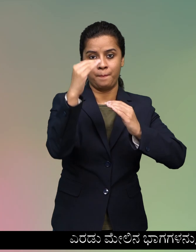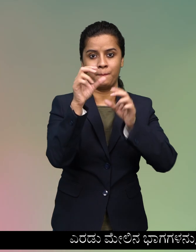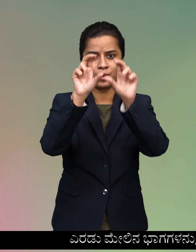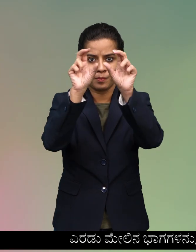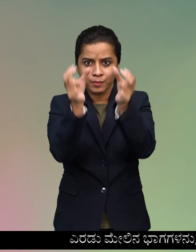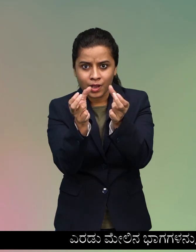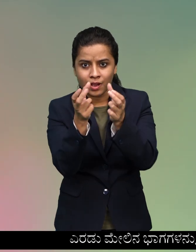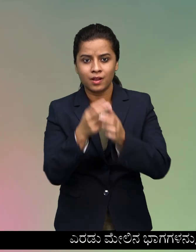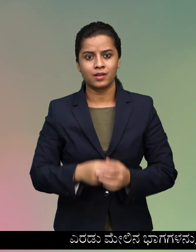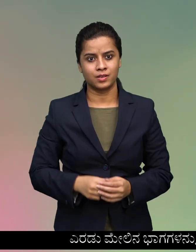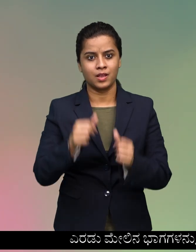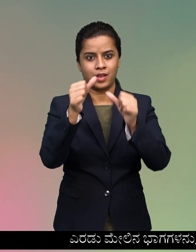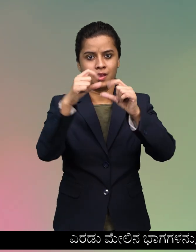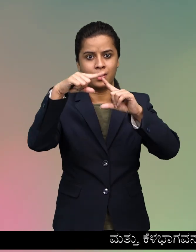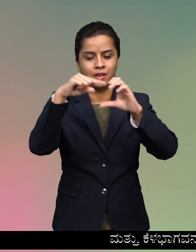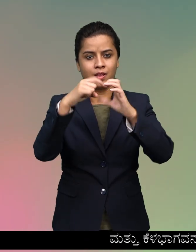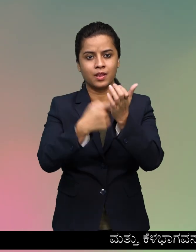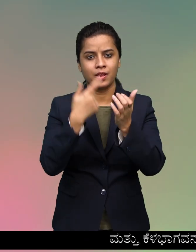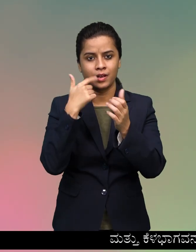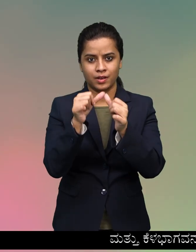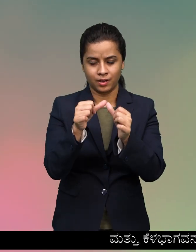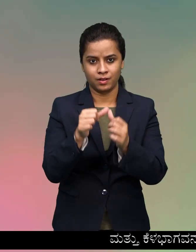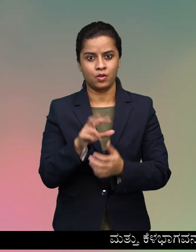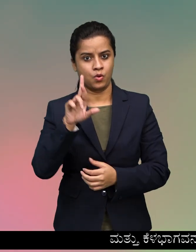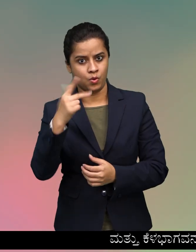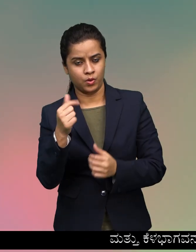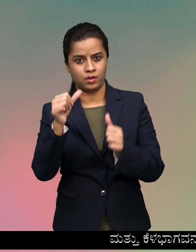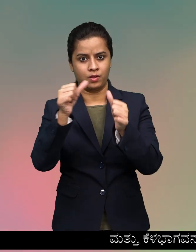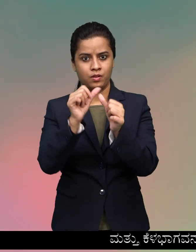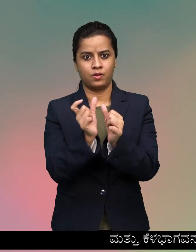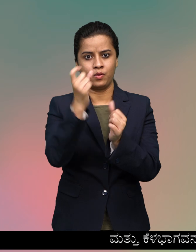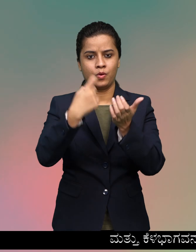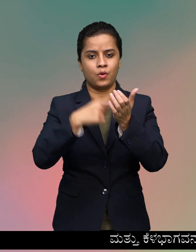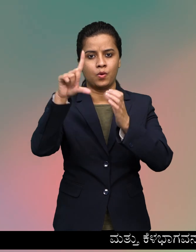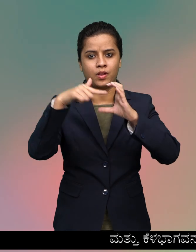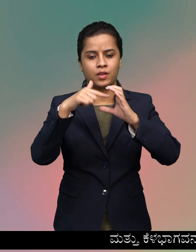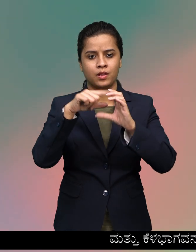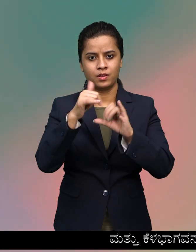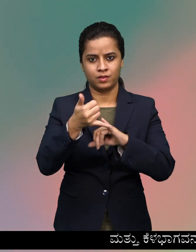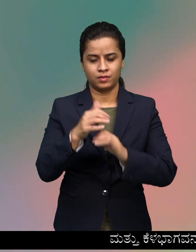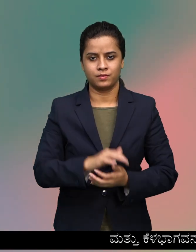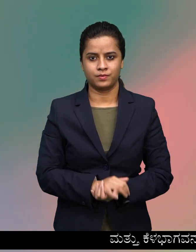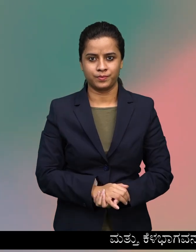ಆರ್ಕಿಕಲ್ಸ್ ಎಂದು ಕರೆಯಲಾಗುತ್ತದೆ ಮತ್ತು ಕೆಳಭಾಗವನ್ನು ಕುಹರಗಳು ಎಂದು ಕರೆಯಲಾಗುತ್ತದೆ.